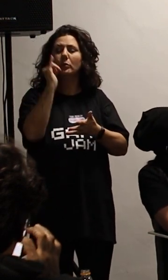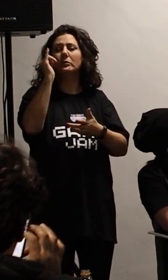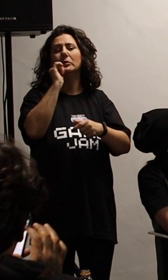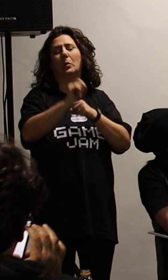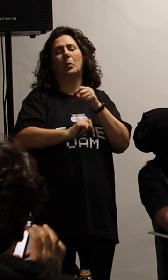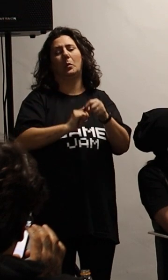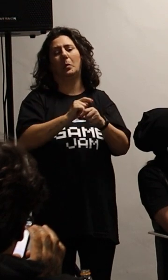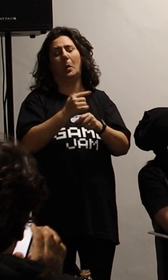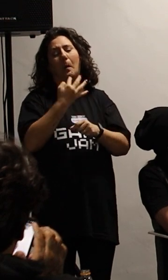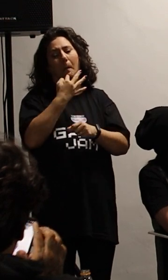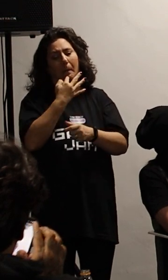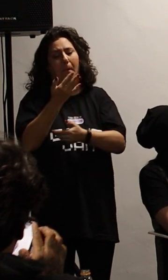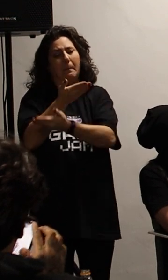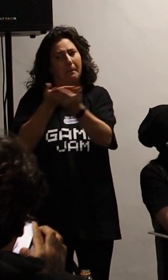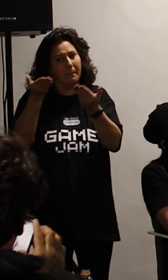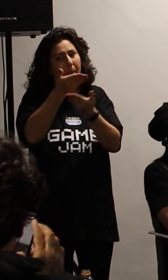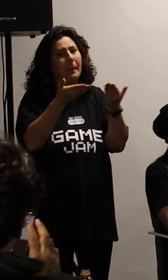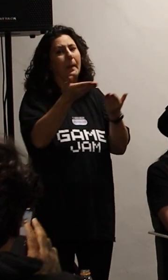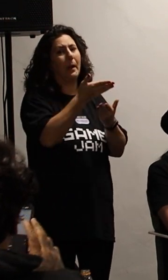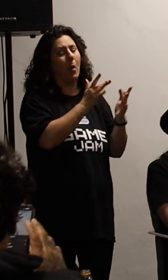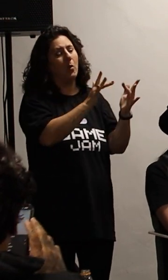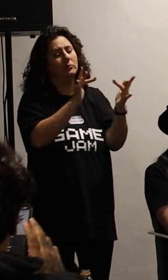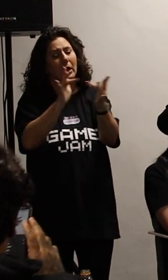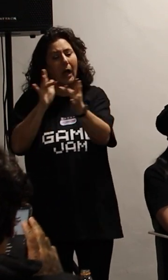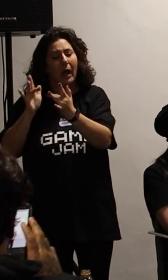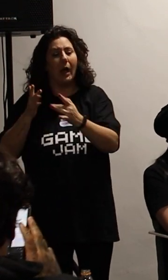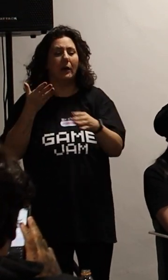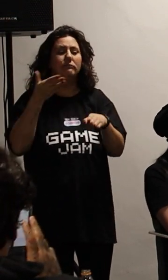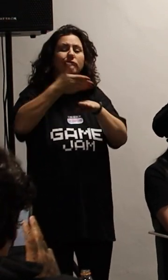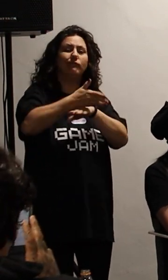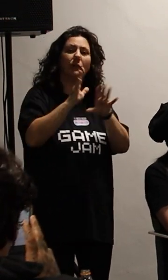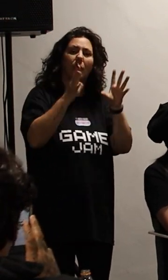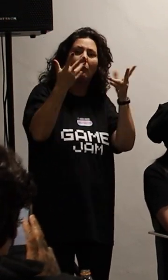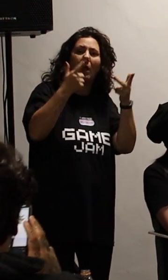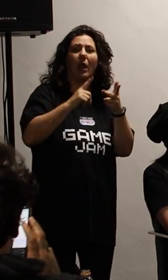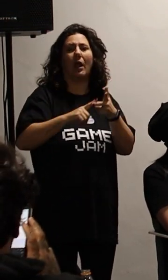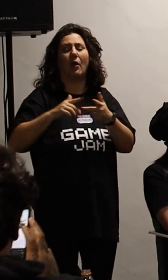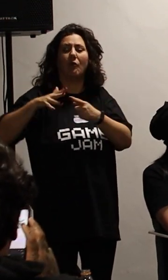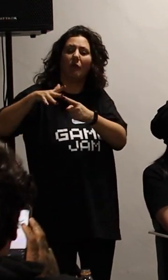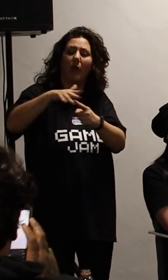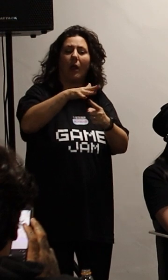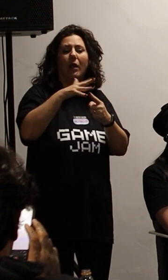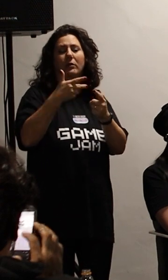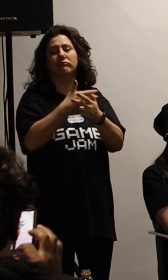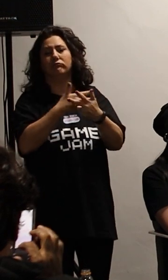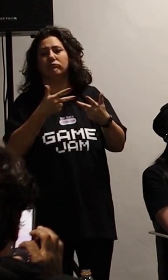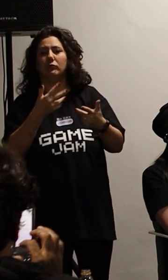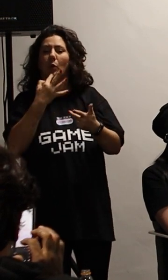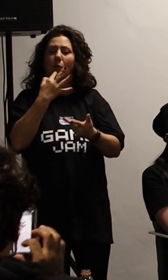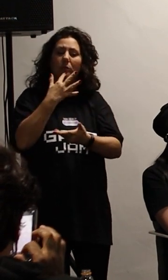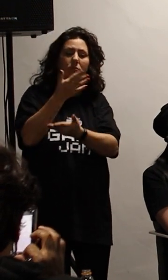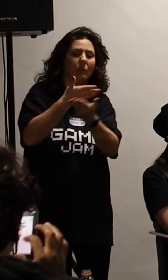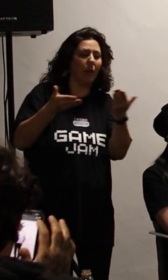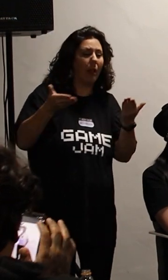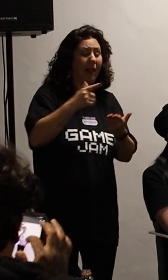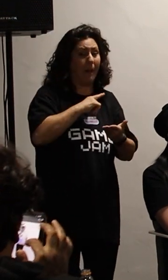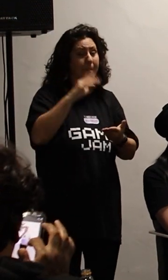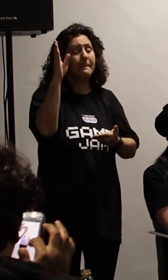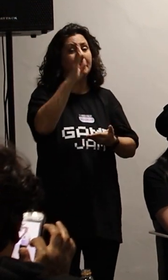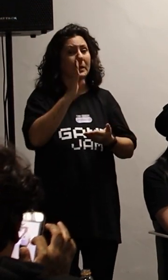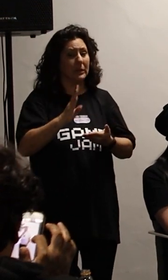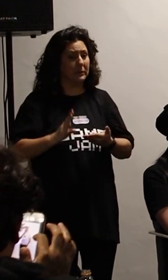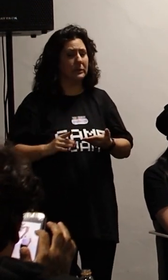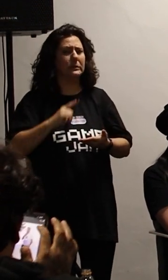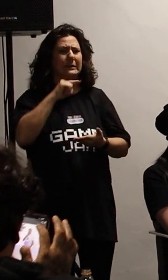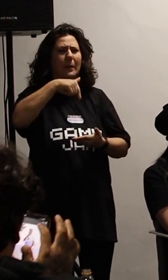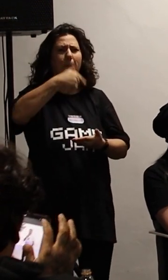importante. Então, parte disso é participar de eventos, feiras. Então, a gente tem aí no Brasil, acho que pelo